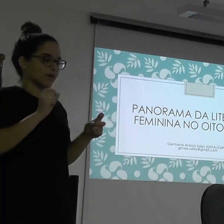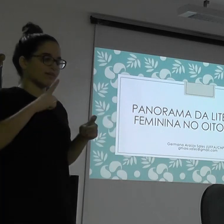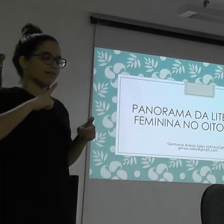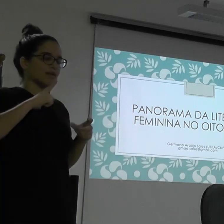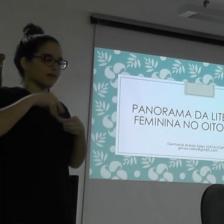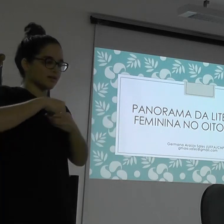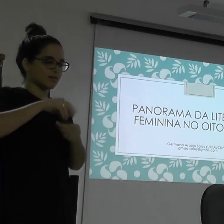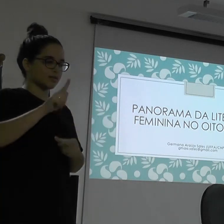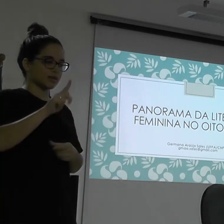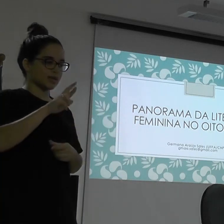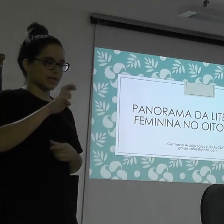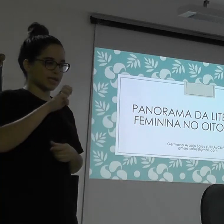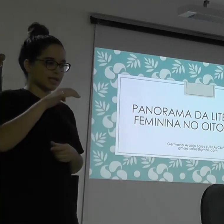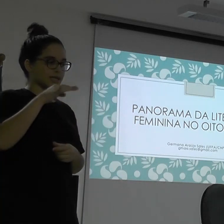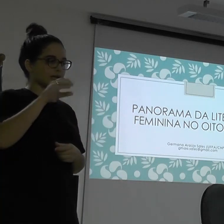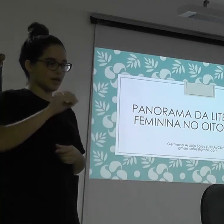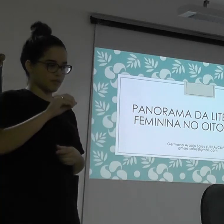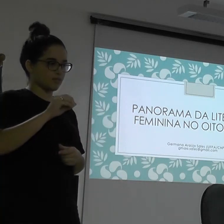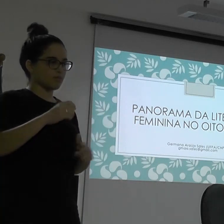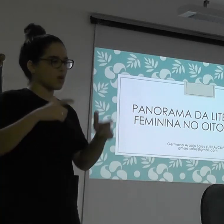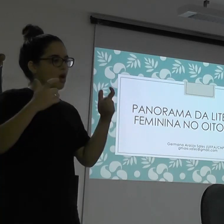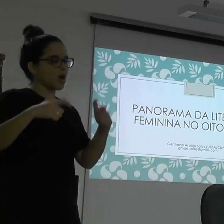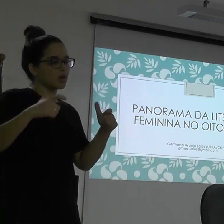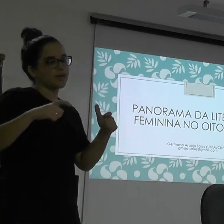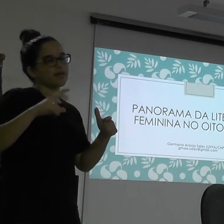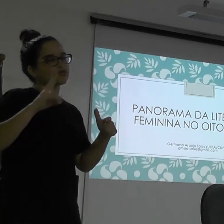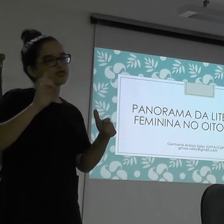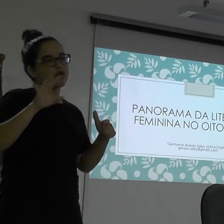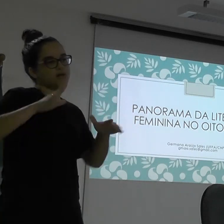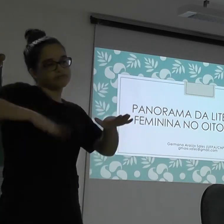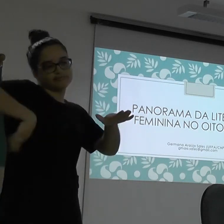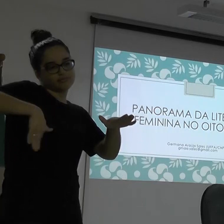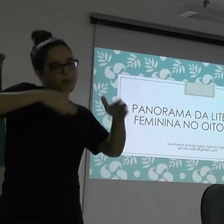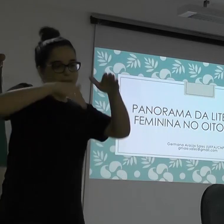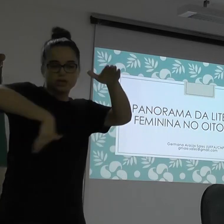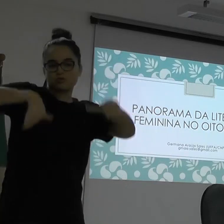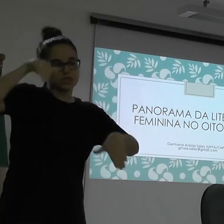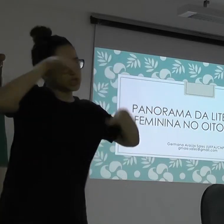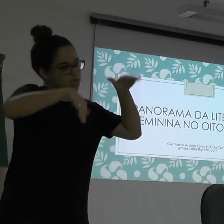Grêmio recreativo, onde o povo vai tomar banho de piscina.